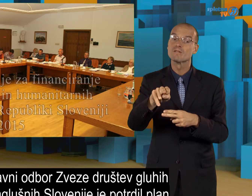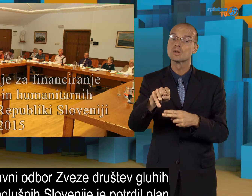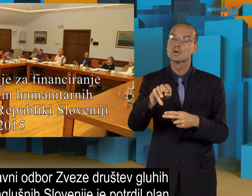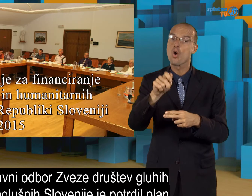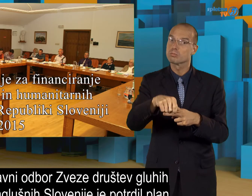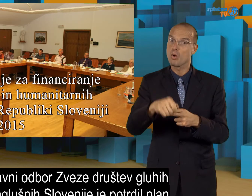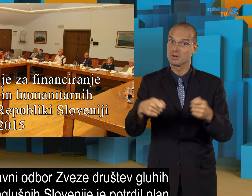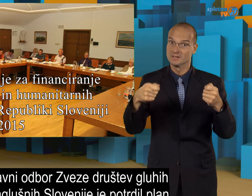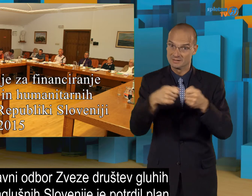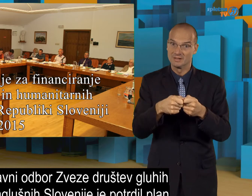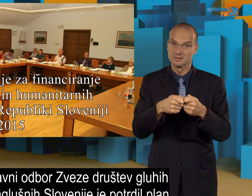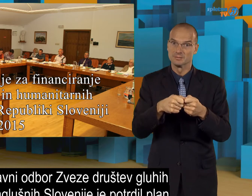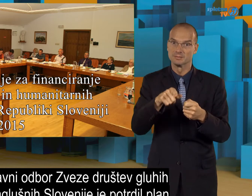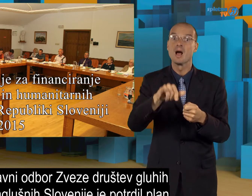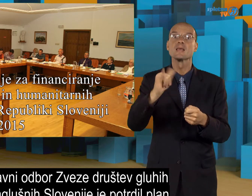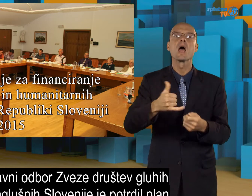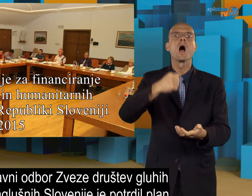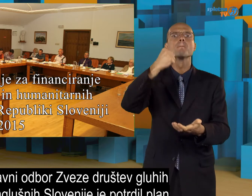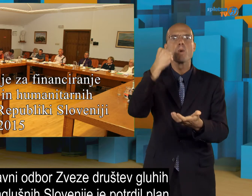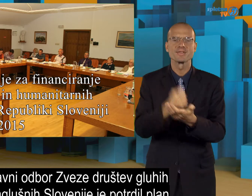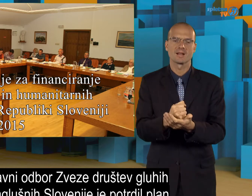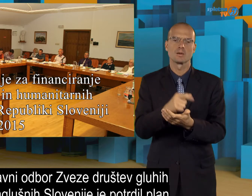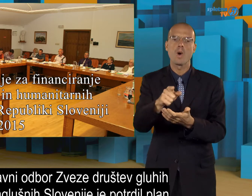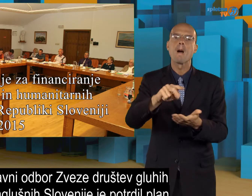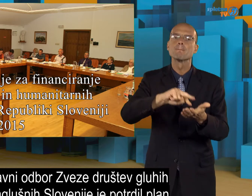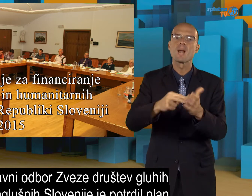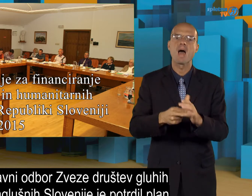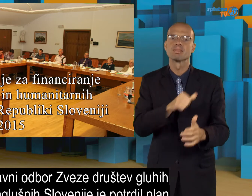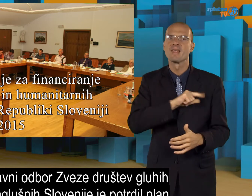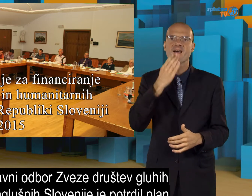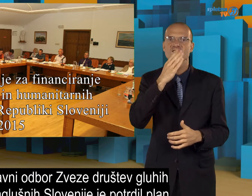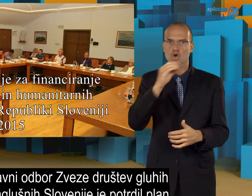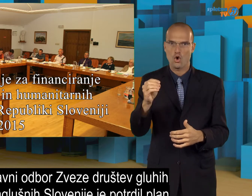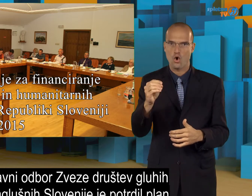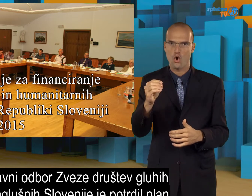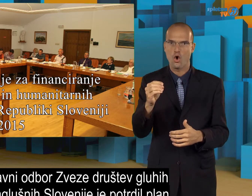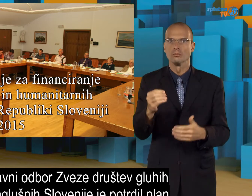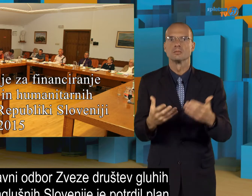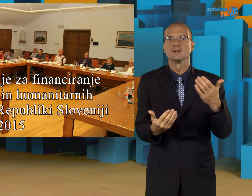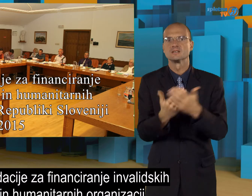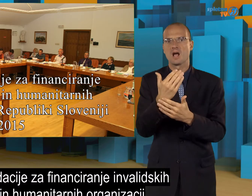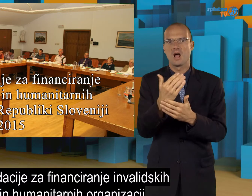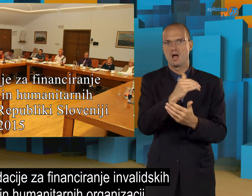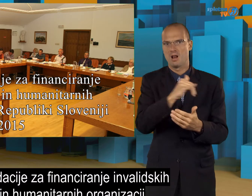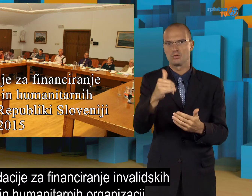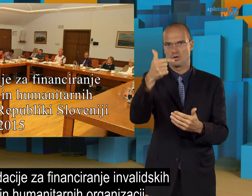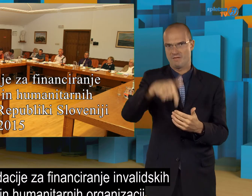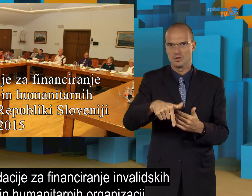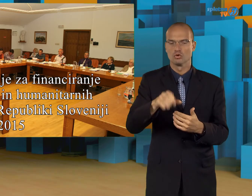Upravni odbor Zveze društev gluhih in naglušnih Slovenije je potrdil plan Fundacije za financiranje invalidskih in humanitarnih